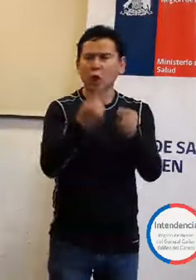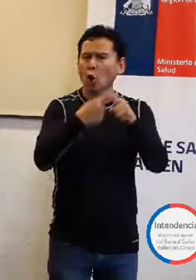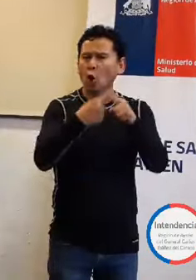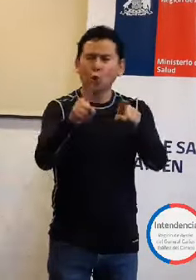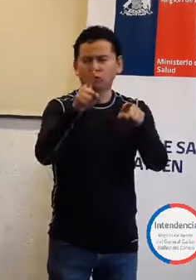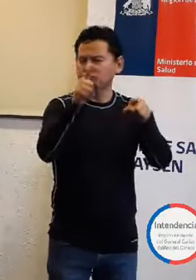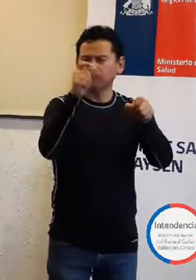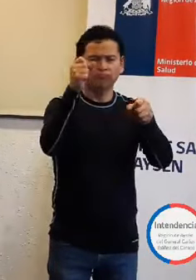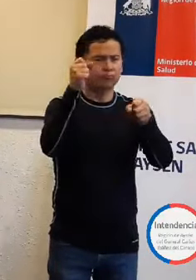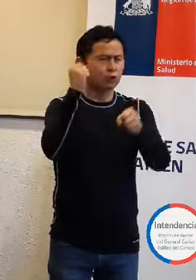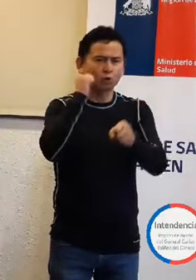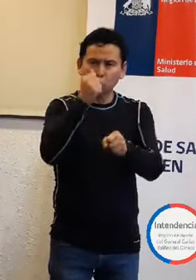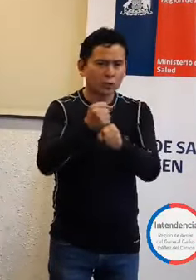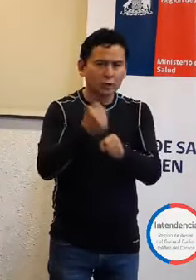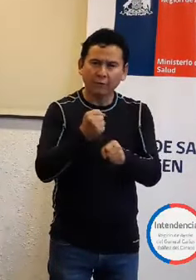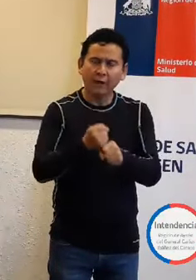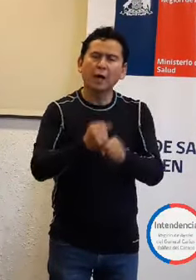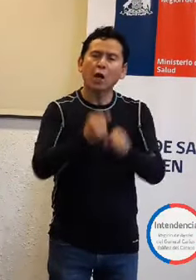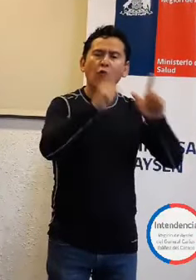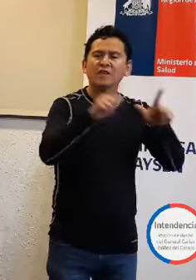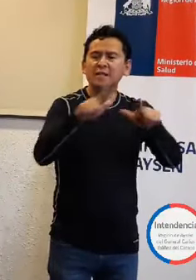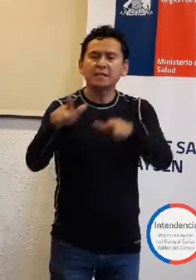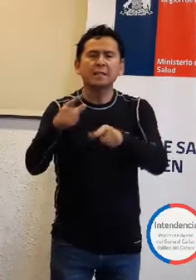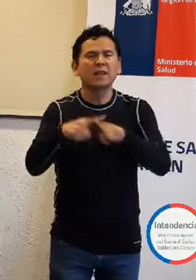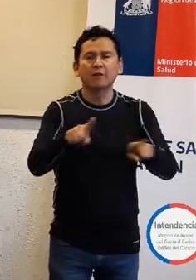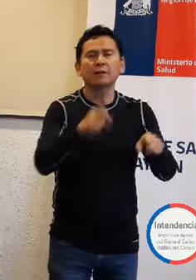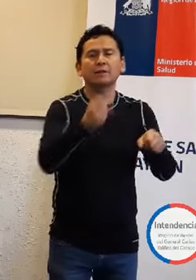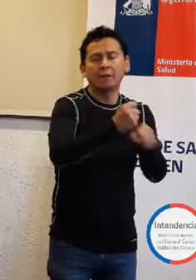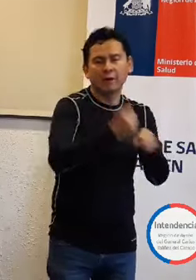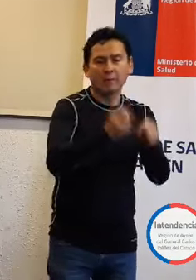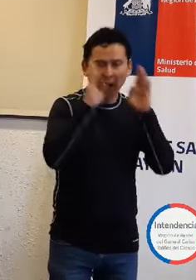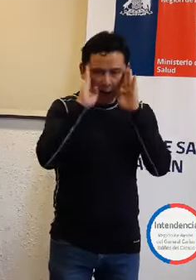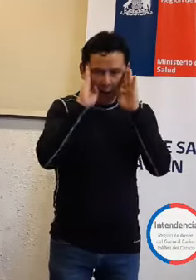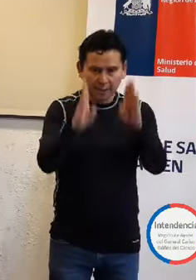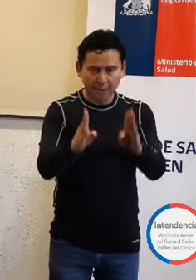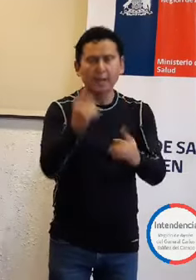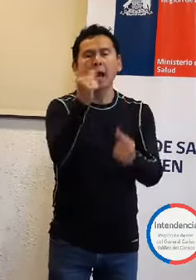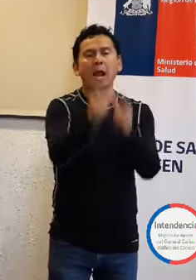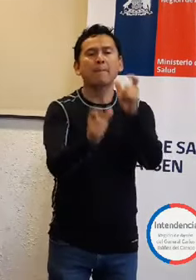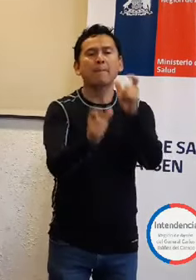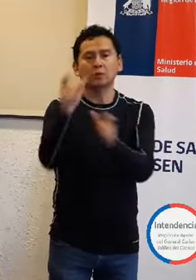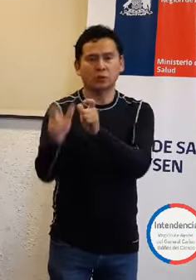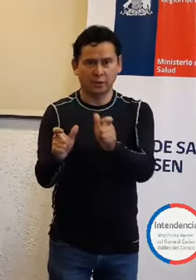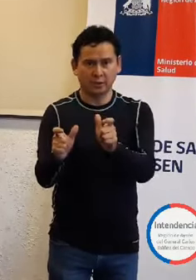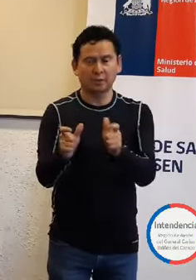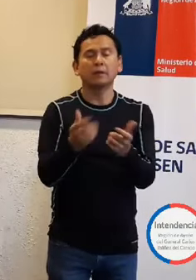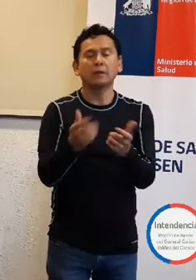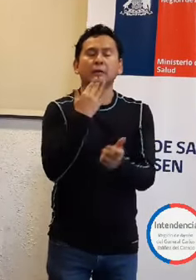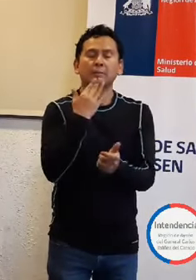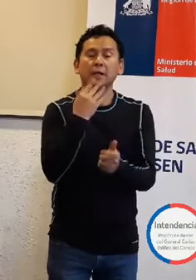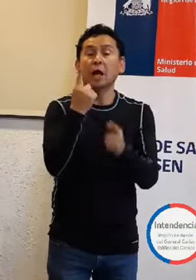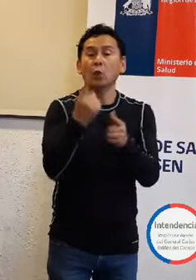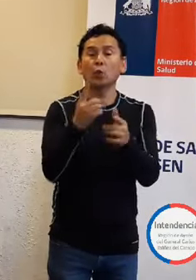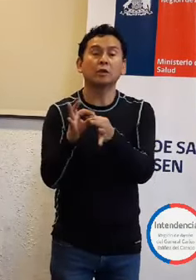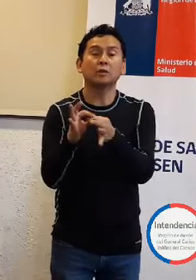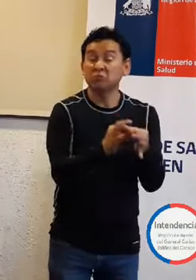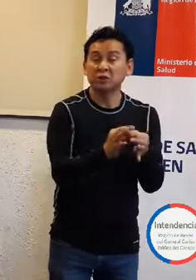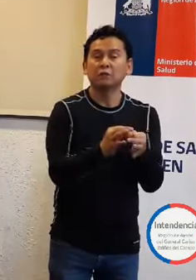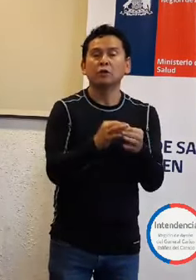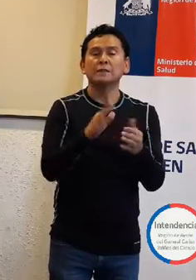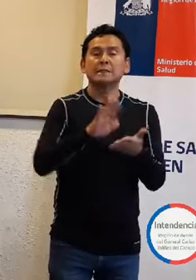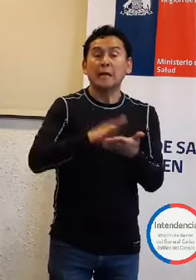estando en sus oficinas para poder atender a la ciudadanía, como aquellos que por razones de salud